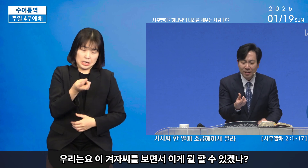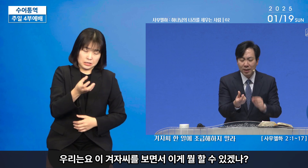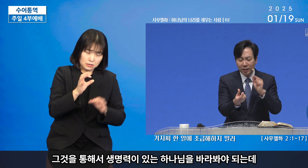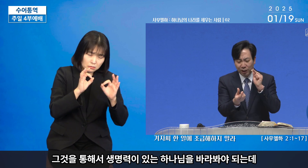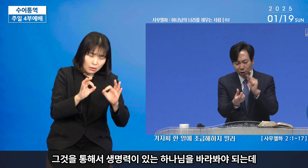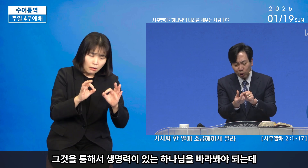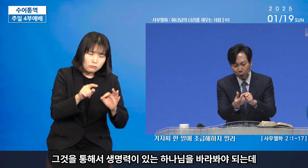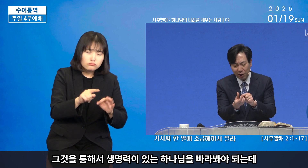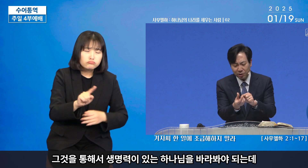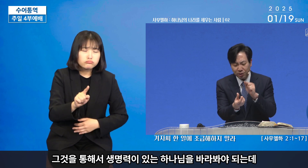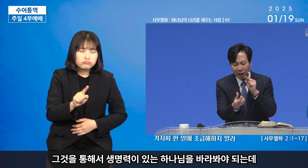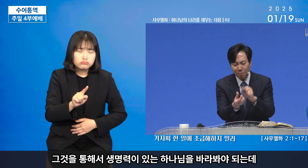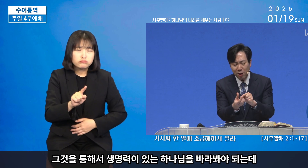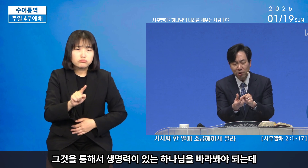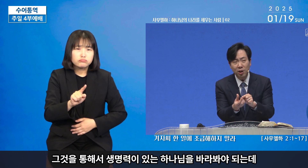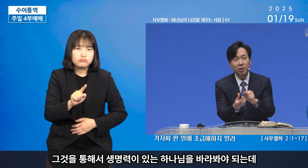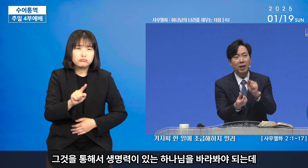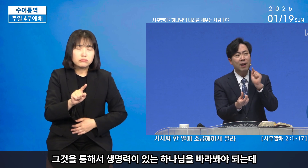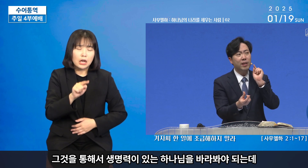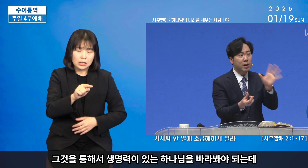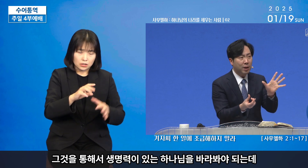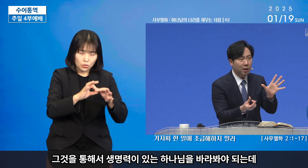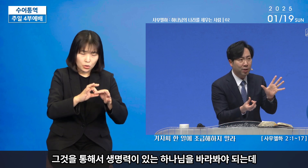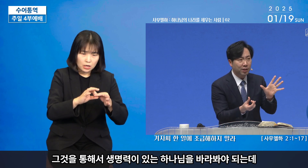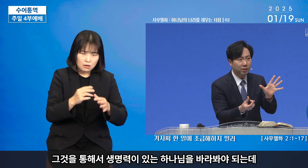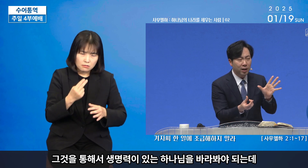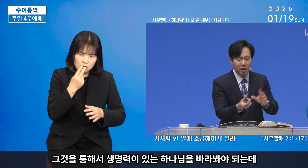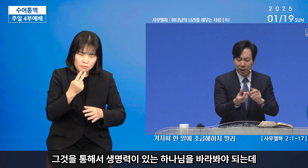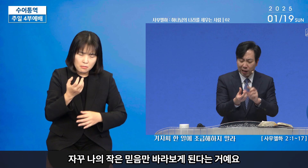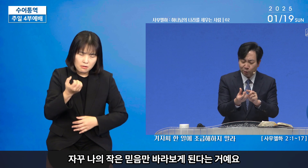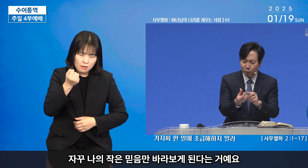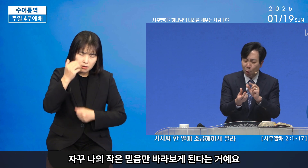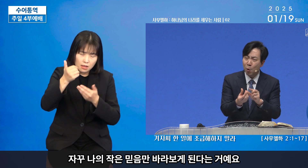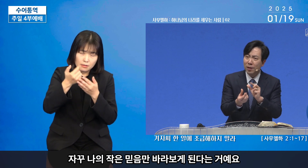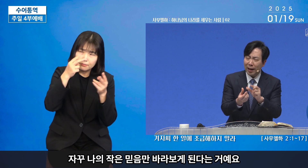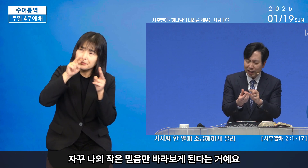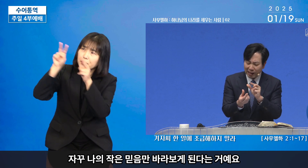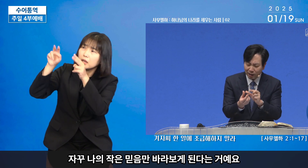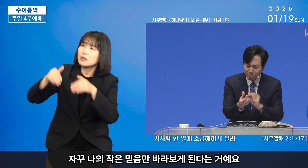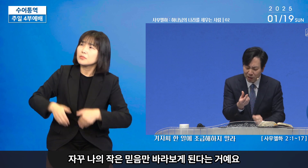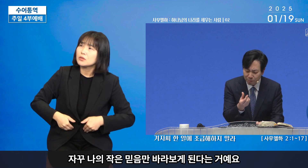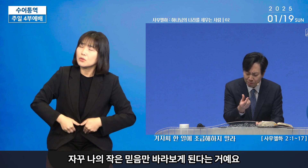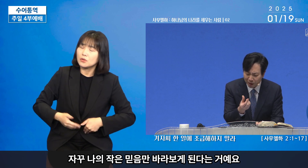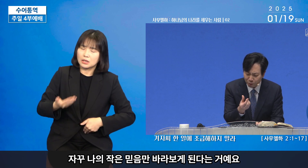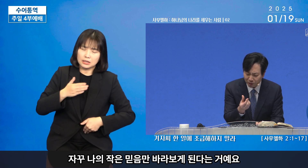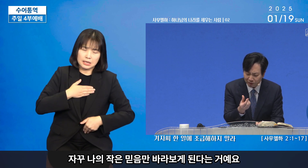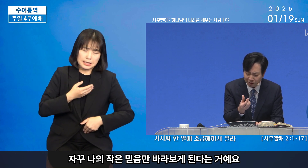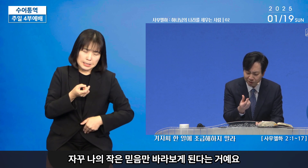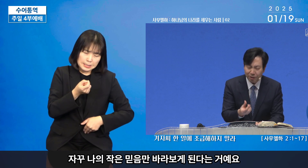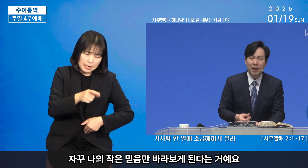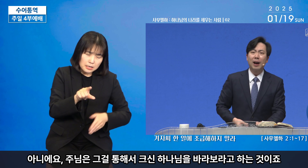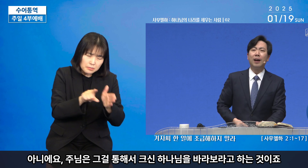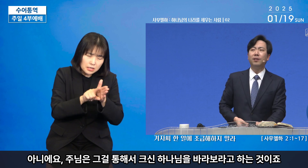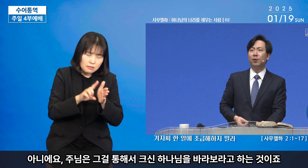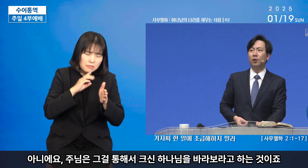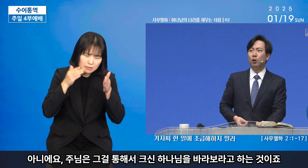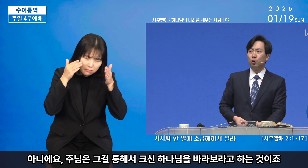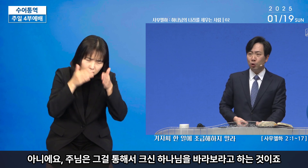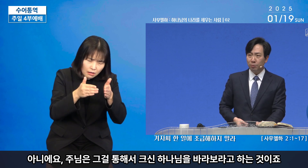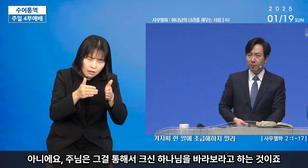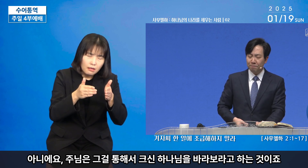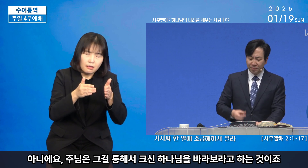있겠나, 그걸 통해서 생명력이 있는 하나님을 바라봐야 되는데 자꾸 그 나의 작은 믿음만 바라보게 된다는 거예요.